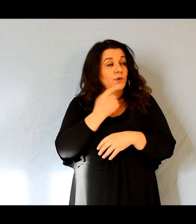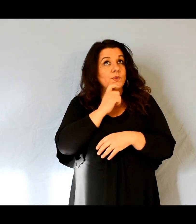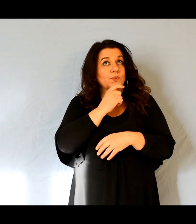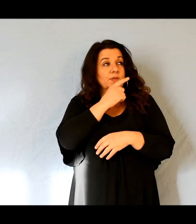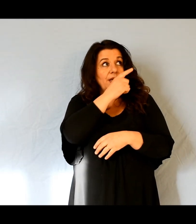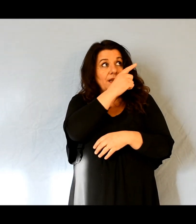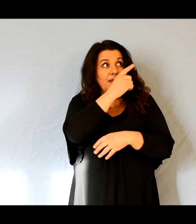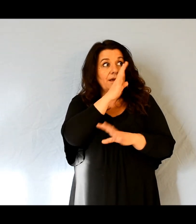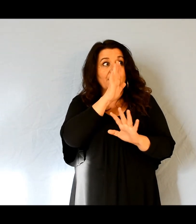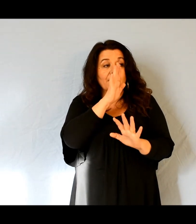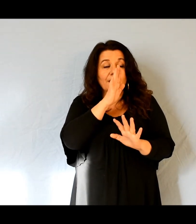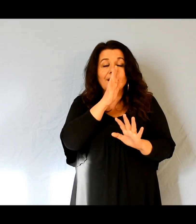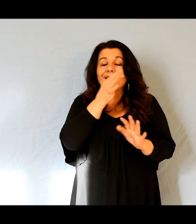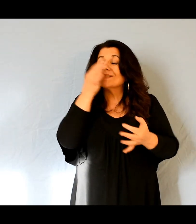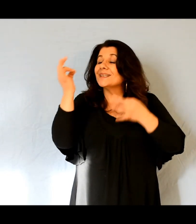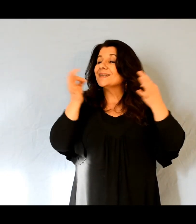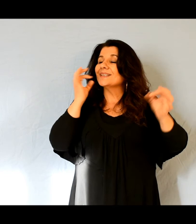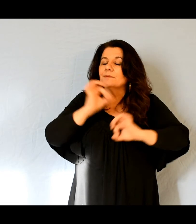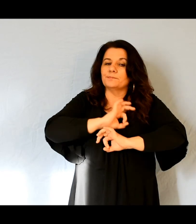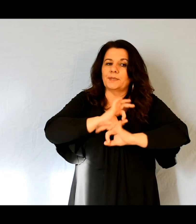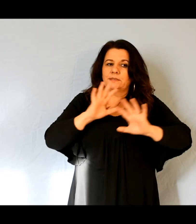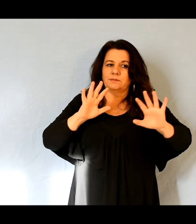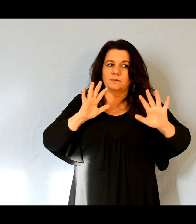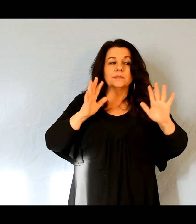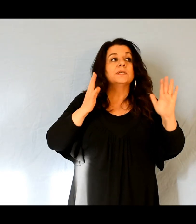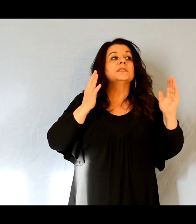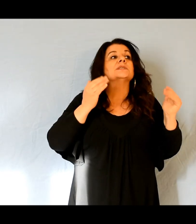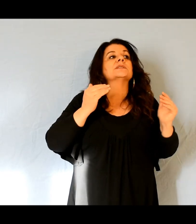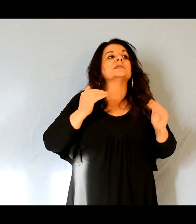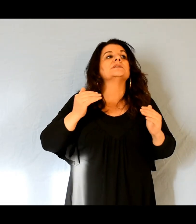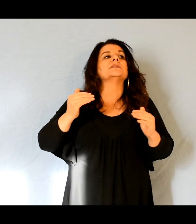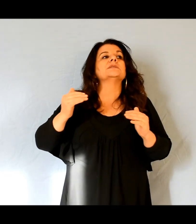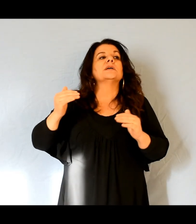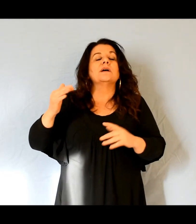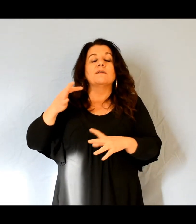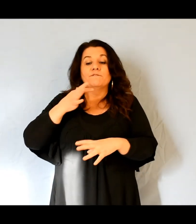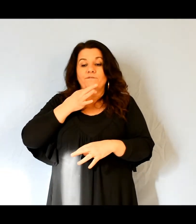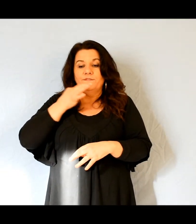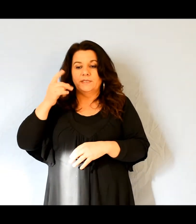avant que le Fils de l'homme soit ressuscité d'entre les morts.